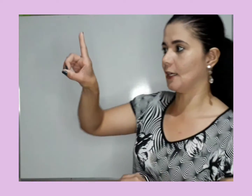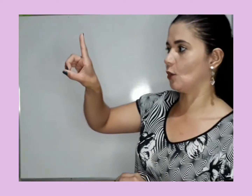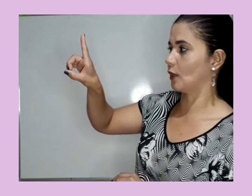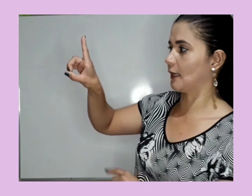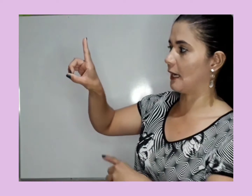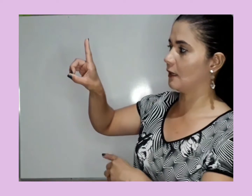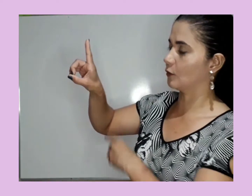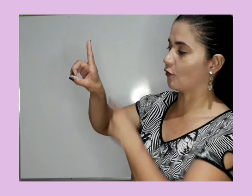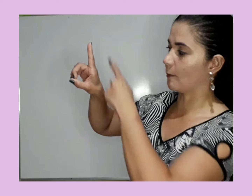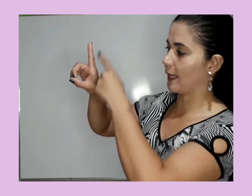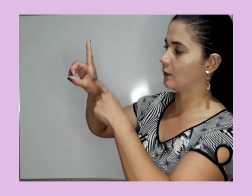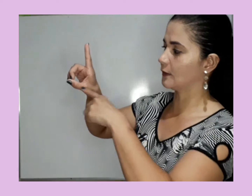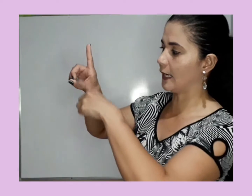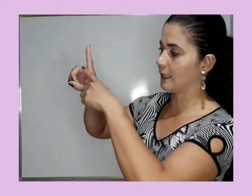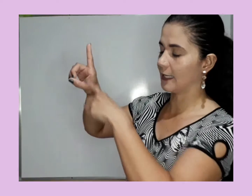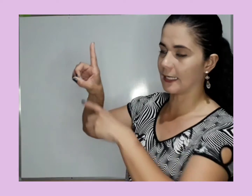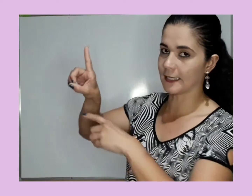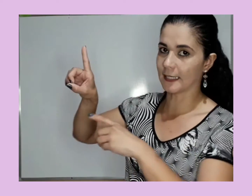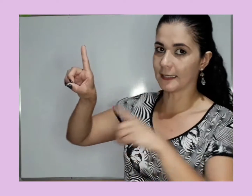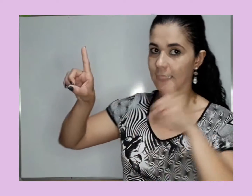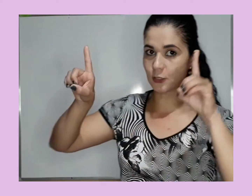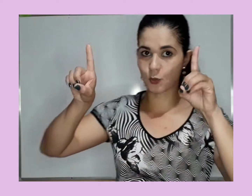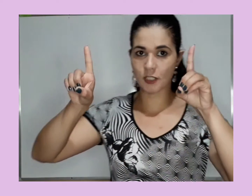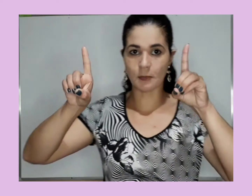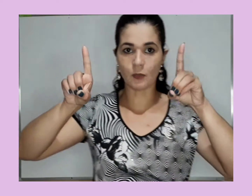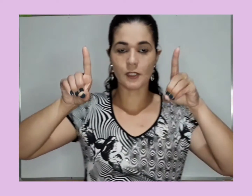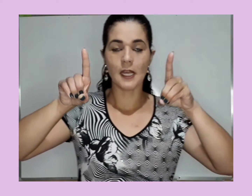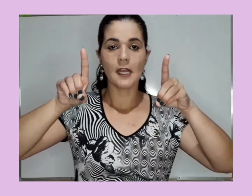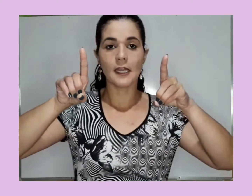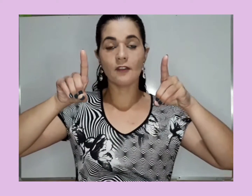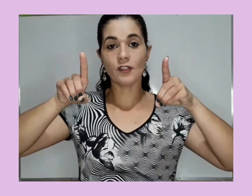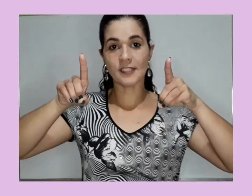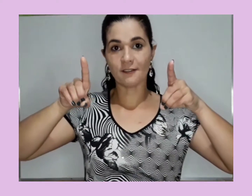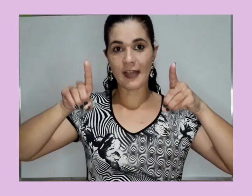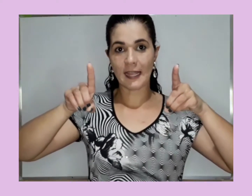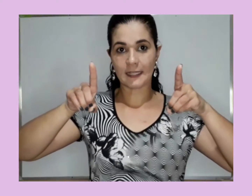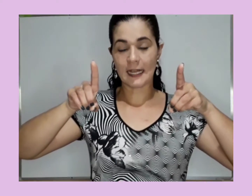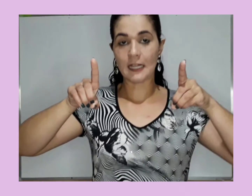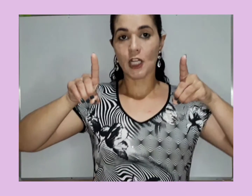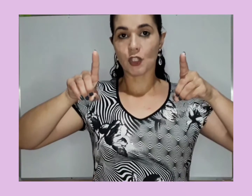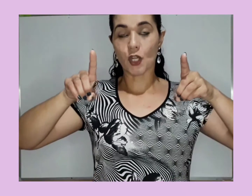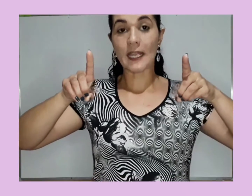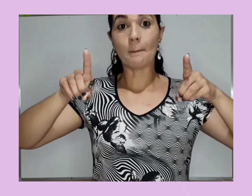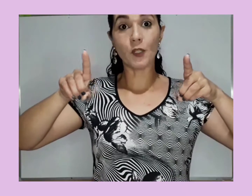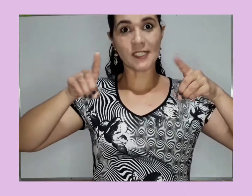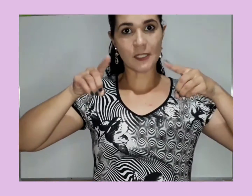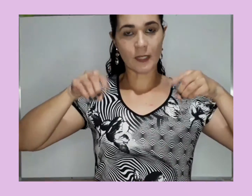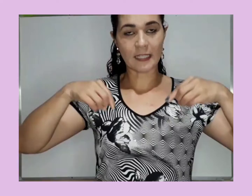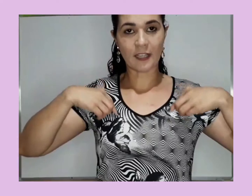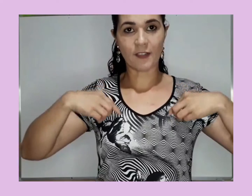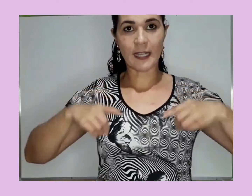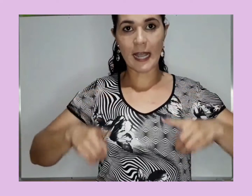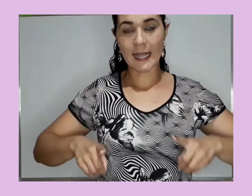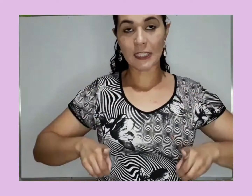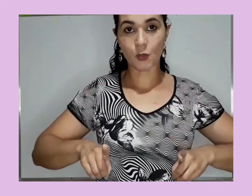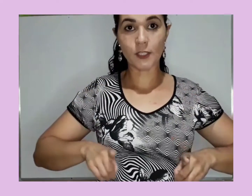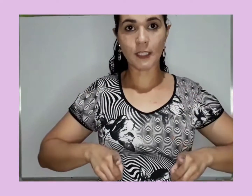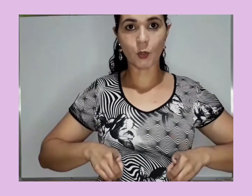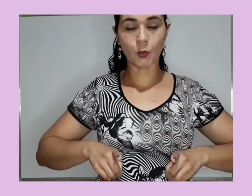olha lá, do alfabeto, tá? É letrinha D, as duas mãos. E você vai, tá? Só que a posição que ela tem que ficar é na sua cintura,